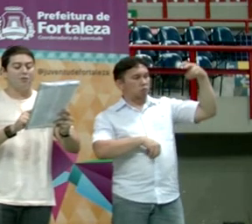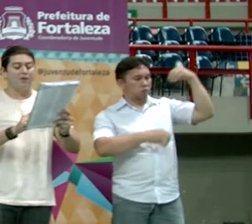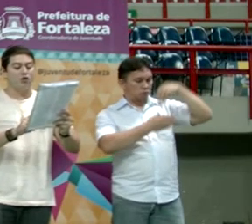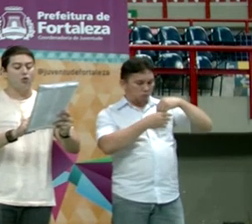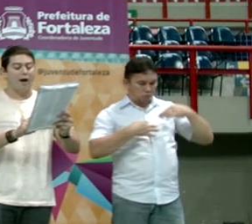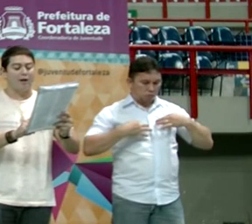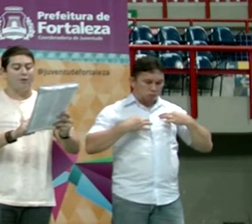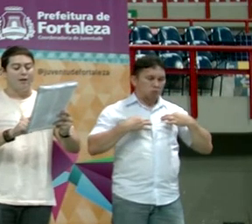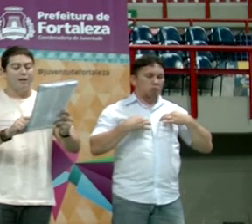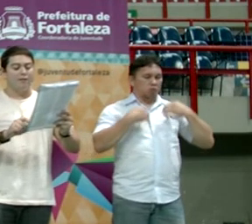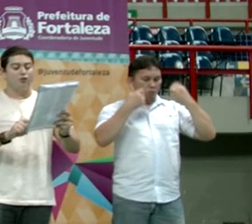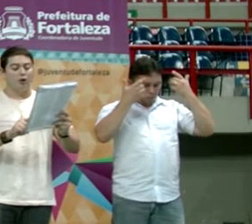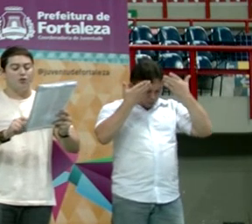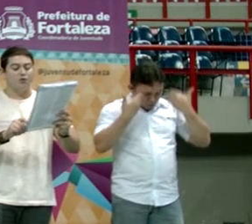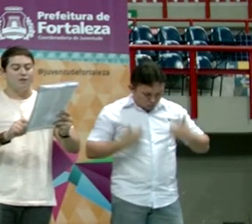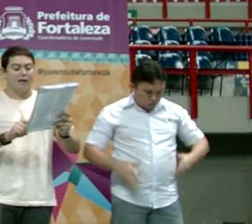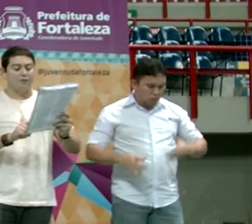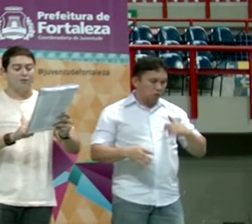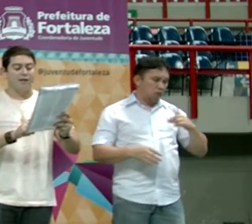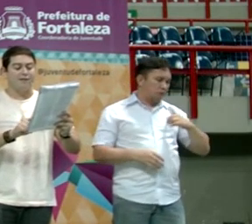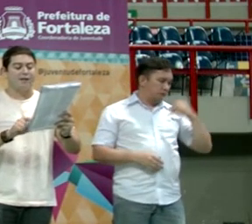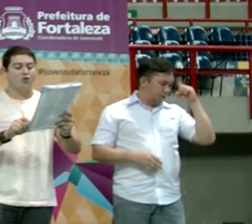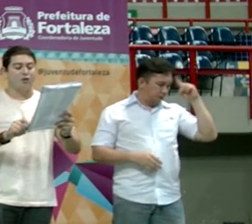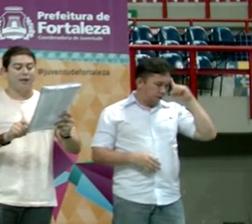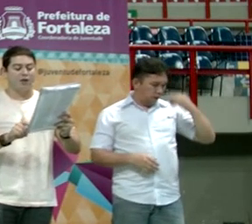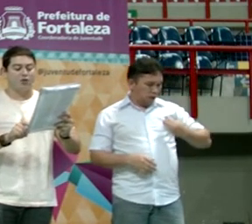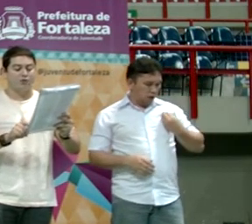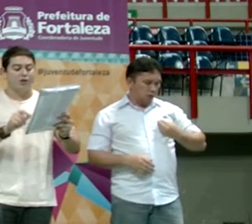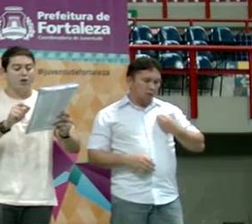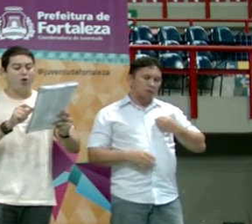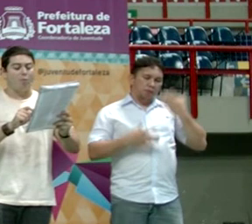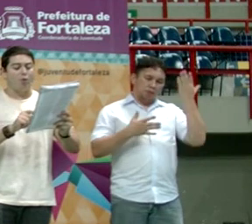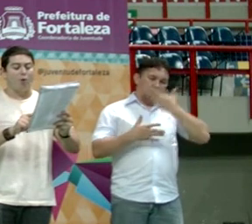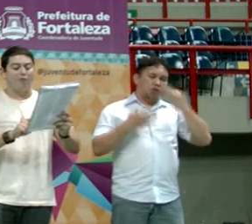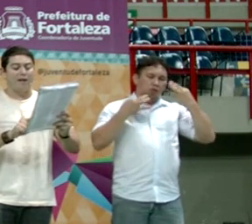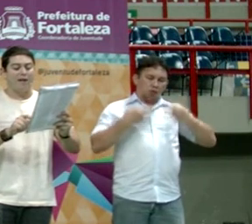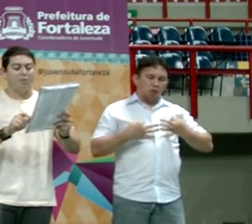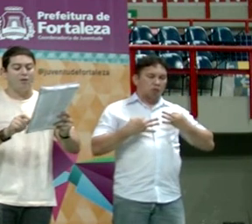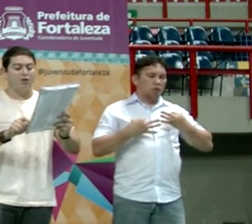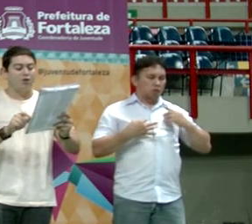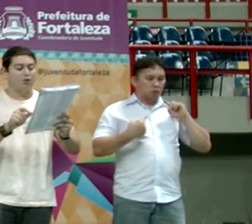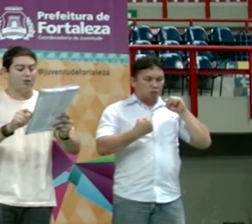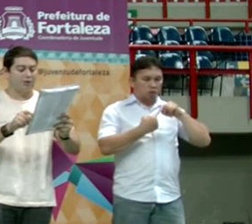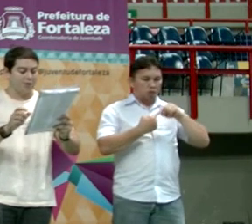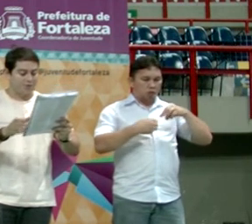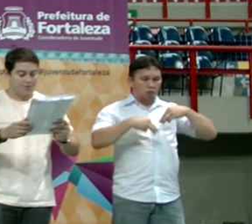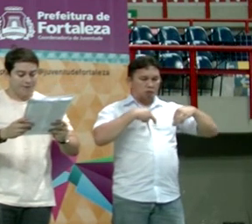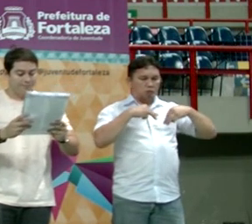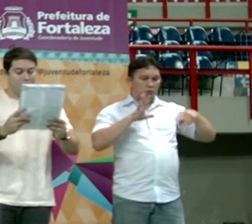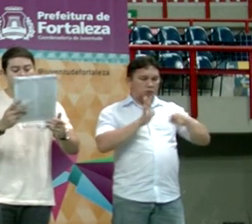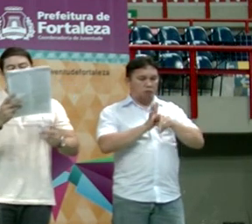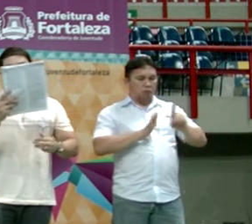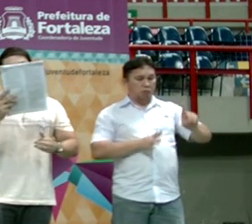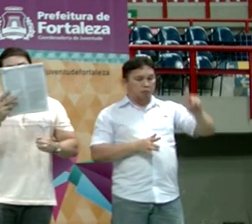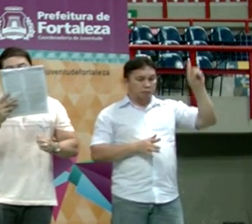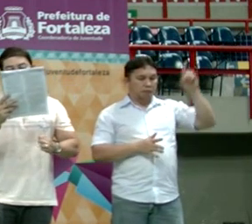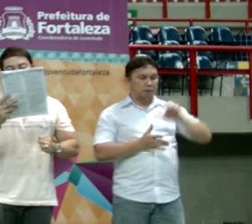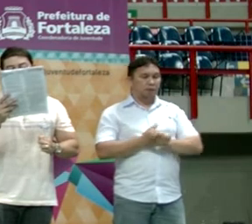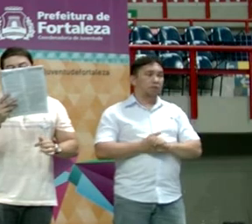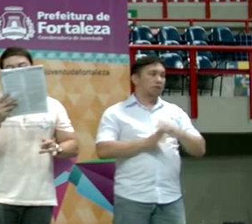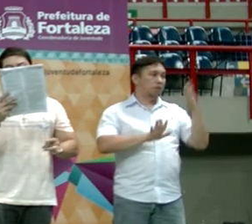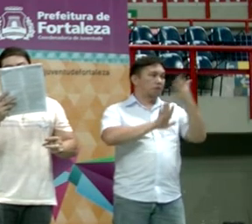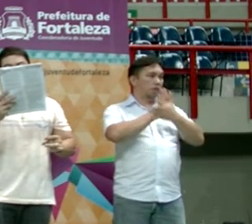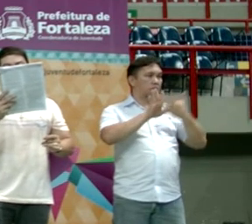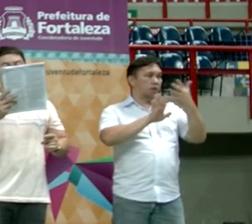nas roupas e no vestuário e em todos os atos eles sejam honestos, como convém ao ministro de Deus. O